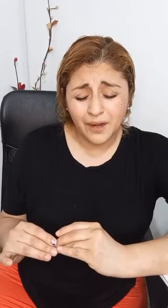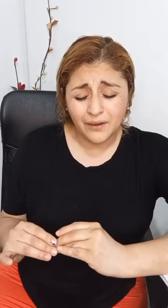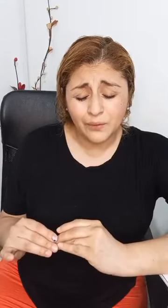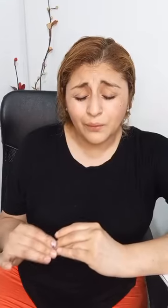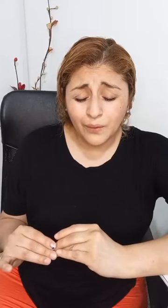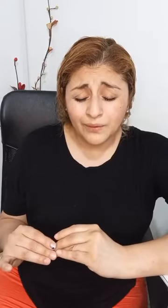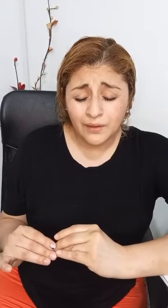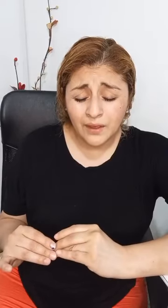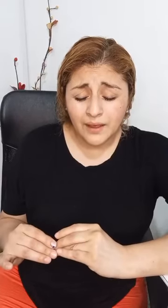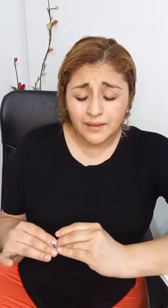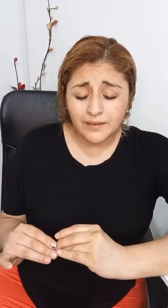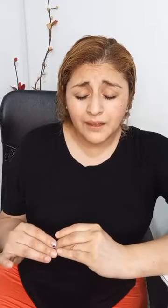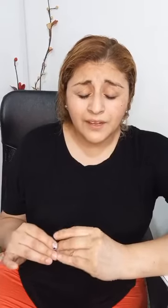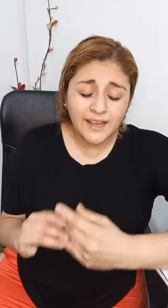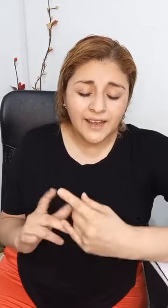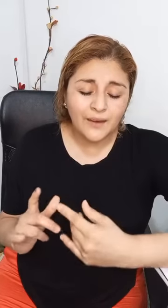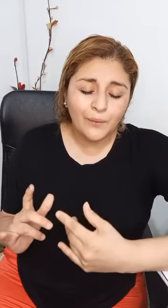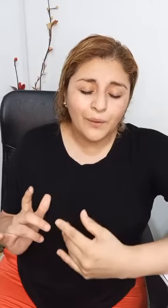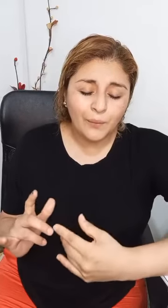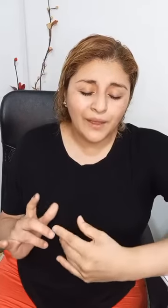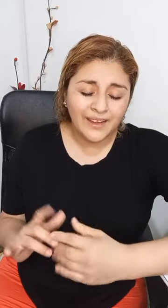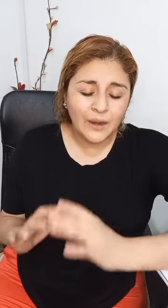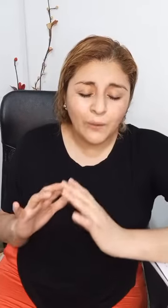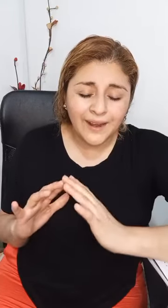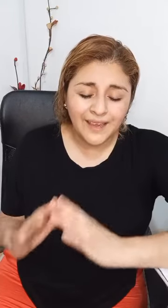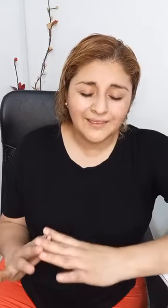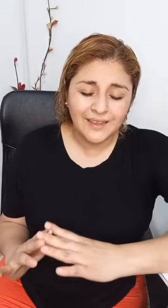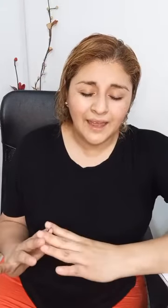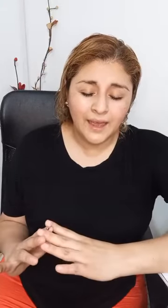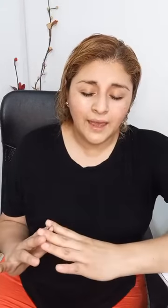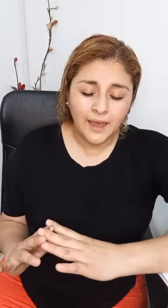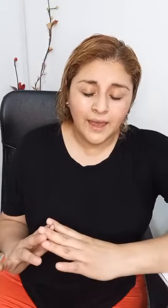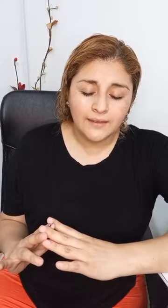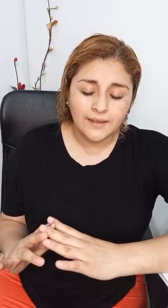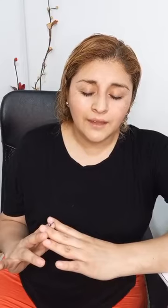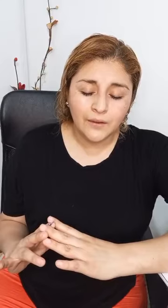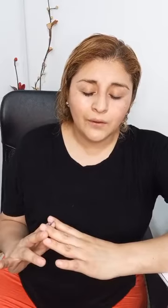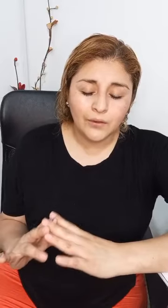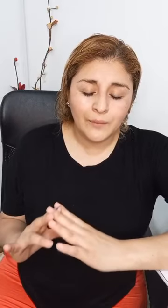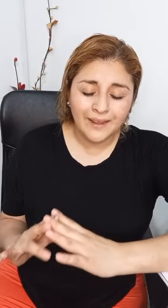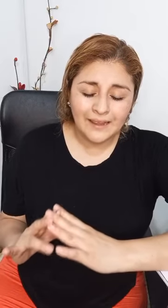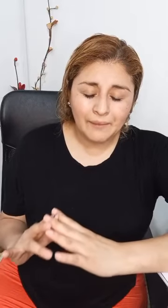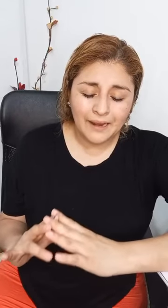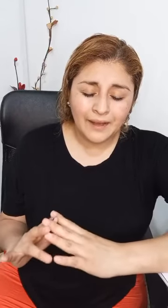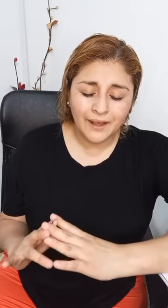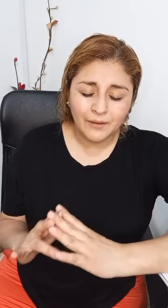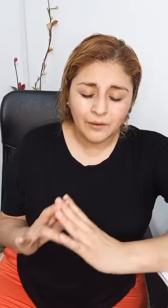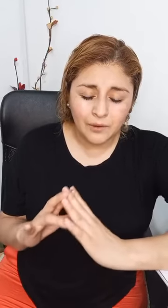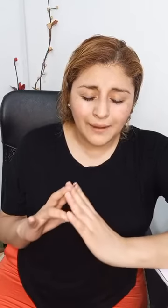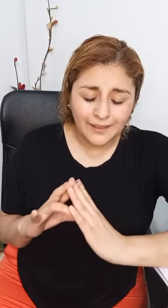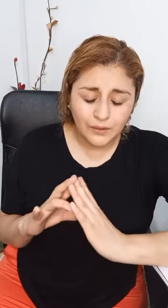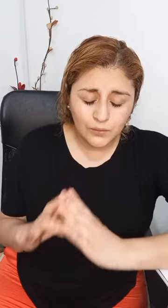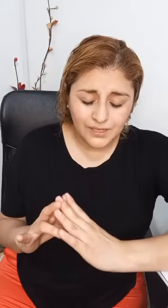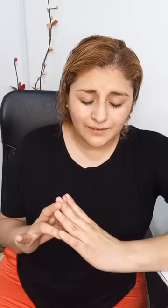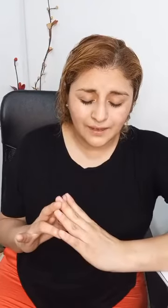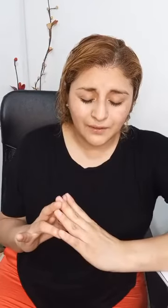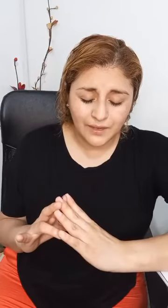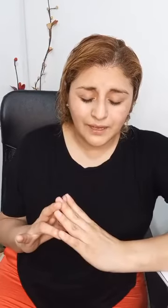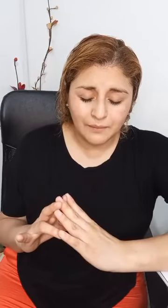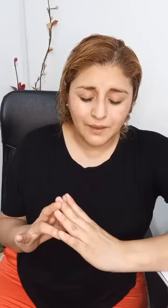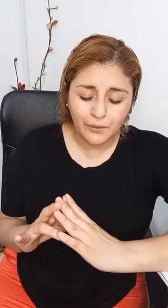para oír tu voz, señor, y que cada uno pueda, en el lugar que esté, señor, tomar esta palabra como parte